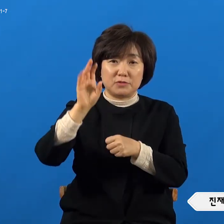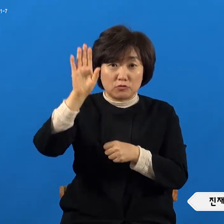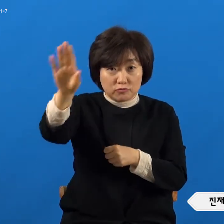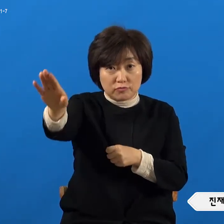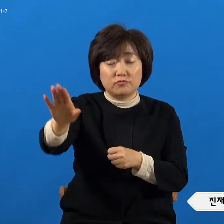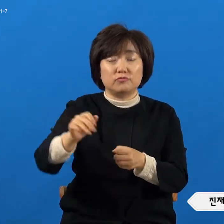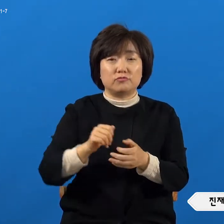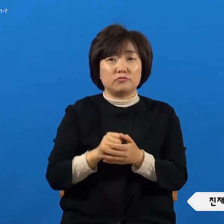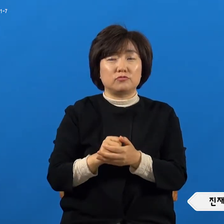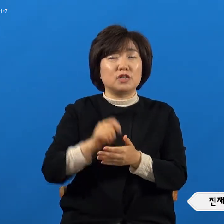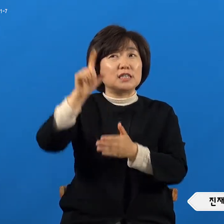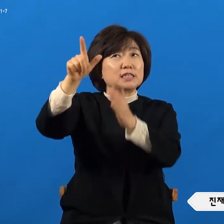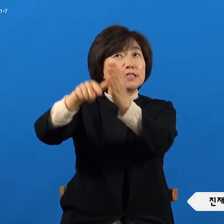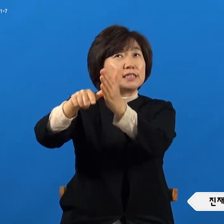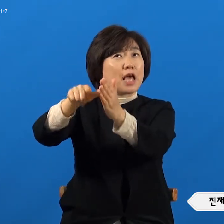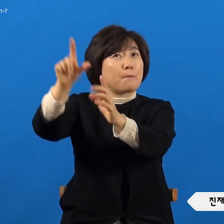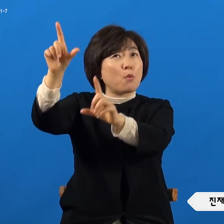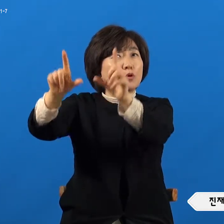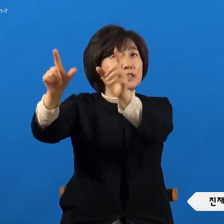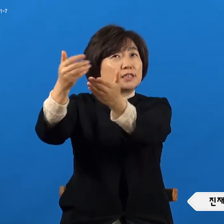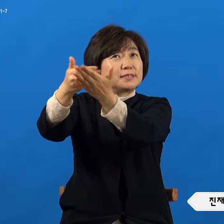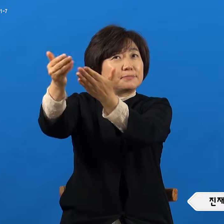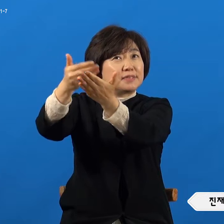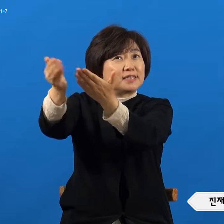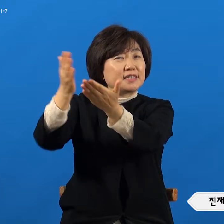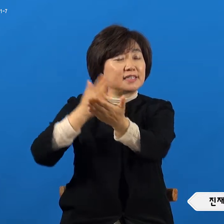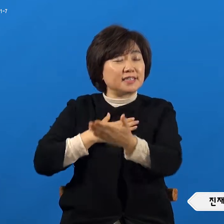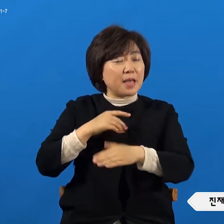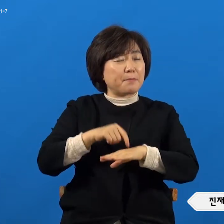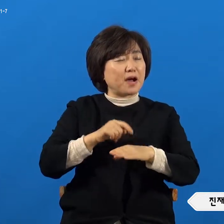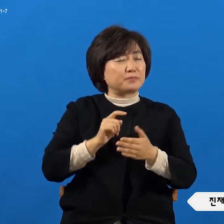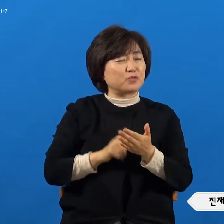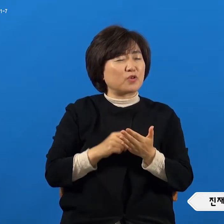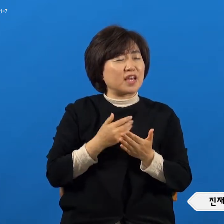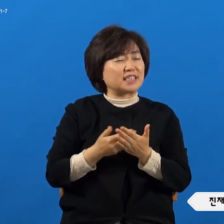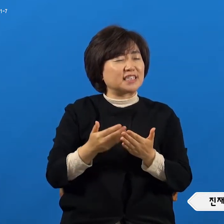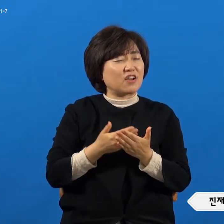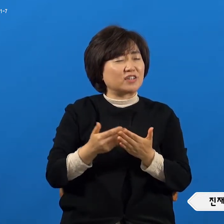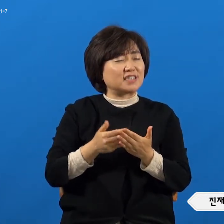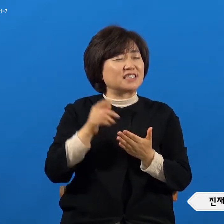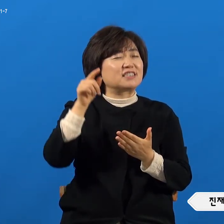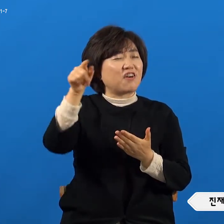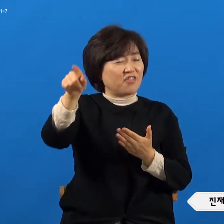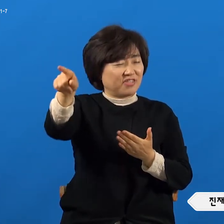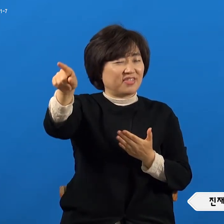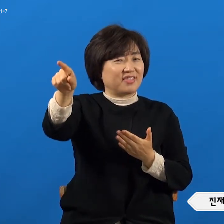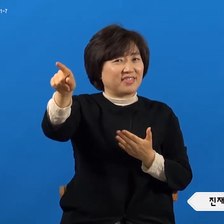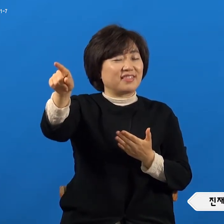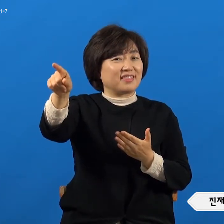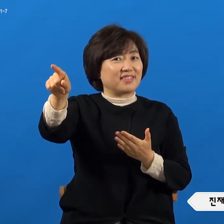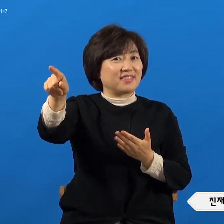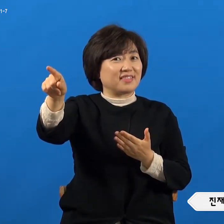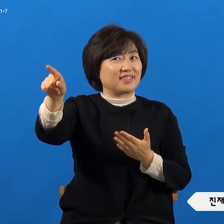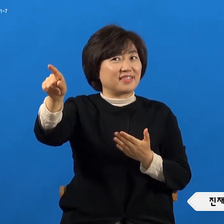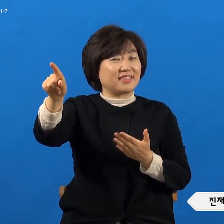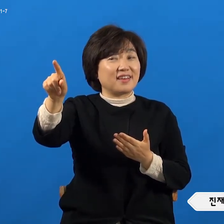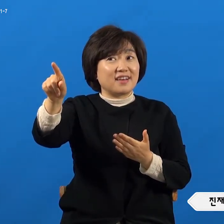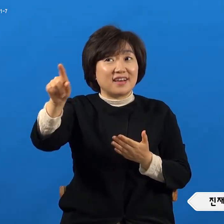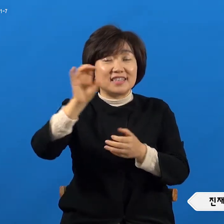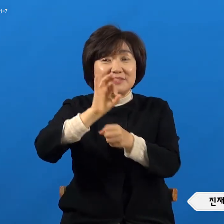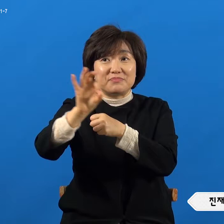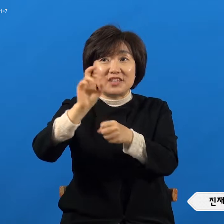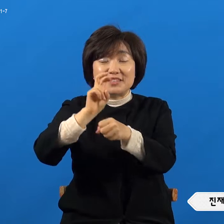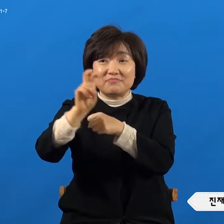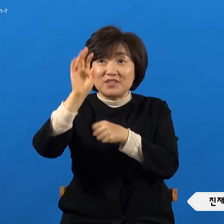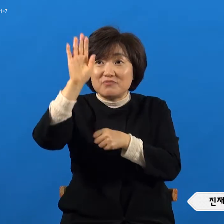후에 그때의 모습을 내 마음속에 그려지는 것을 이야기합니다. 그리고 그때 가서 그